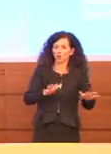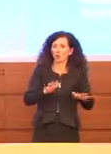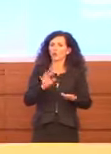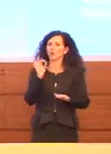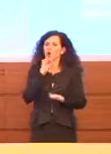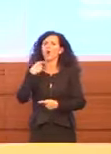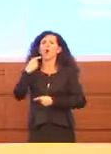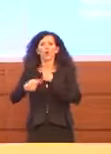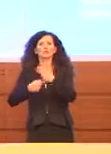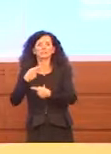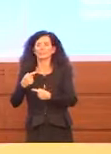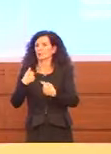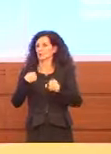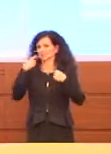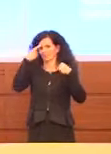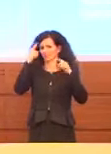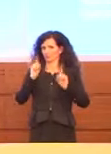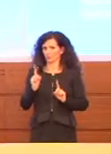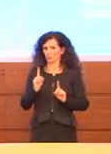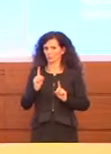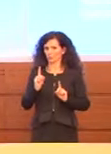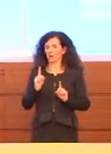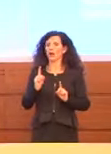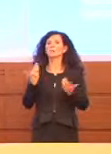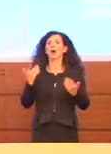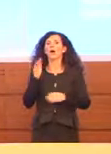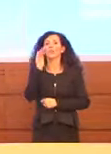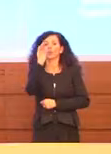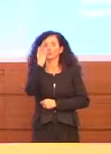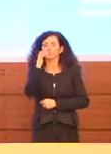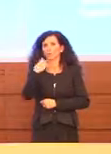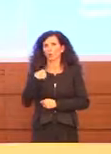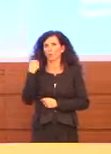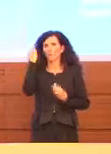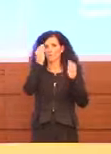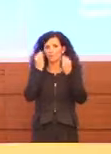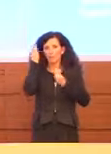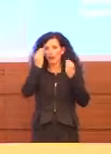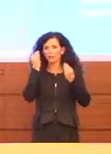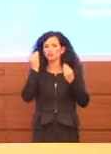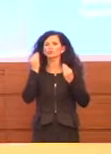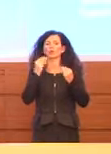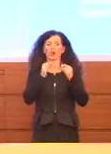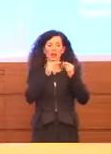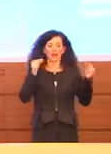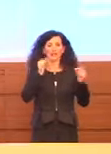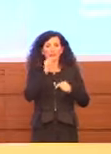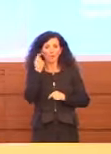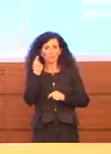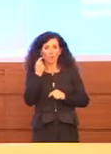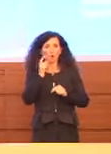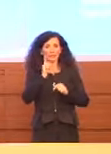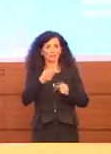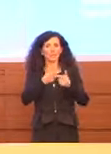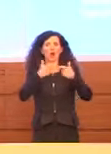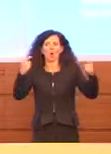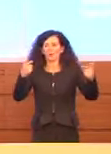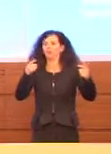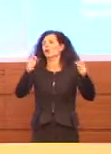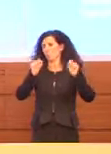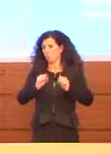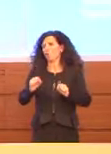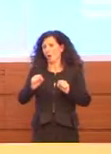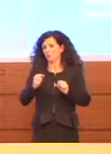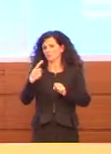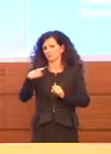non escludo che lo sia ma per il futuro immagino che per aumentare la capacità di tamponi possa anche essere un'ipotesi percorribile